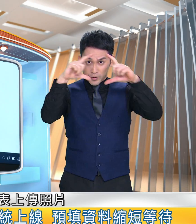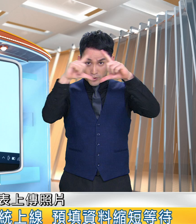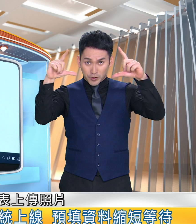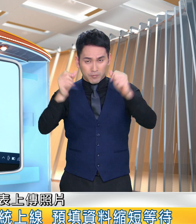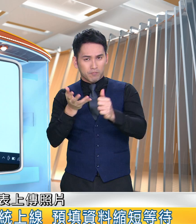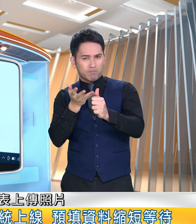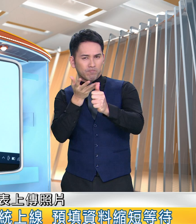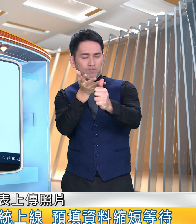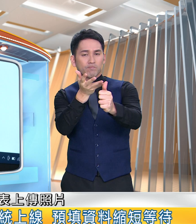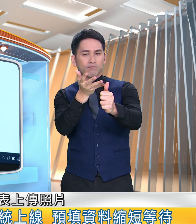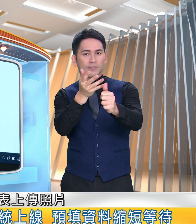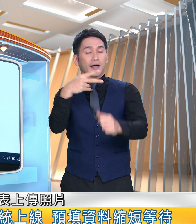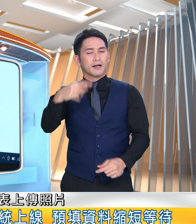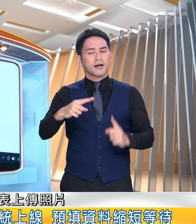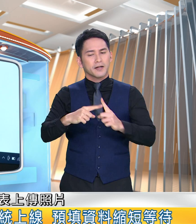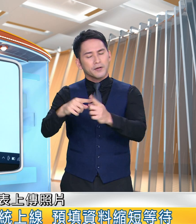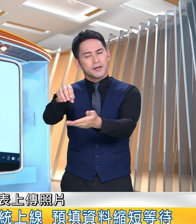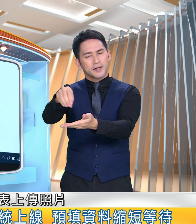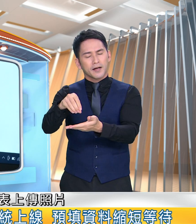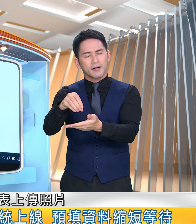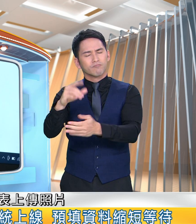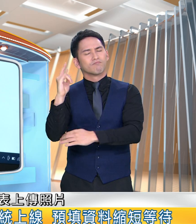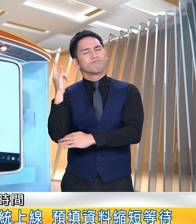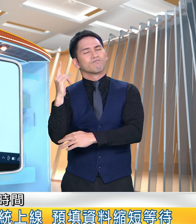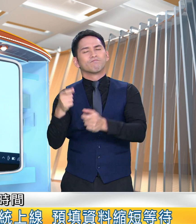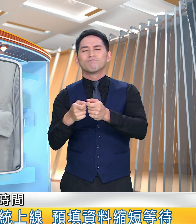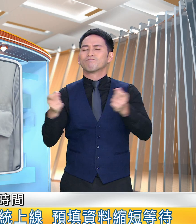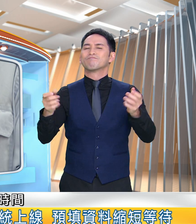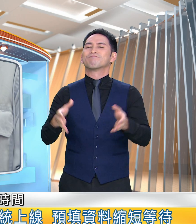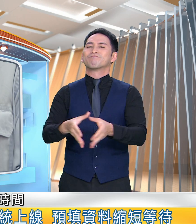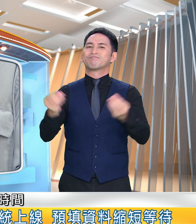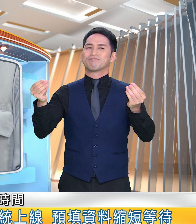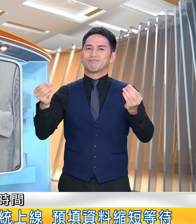传照片，缩短现场等待的时间。